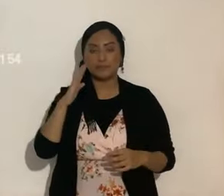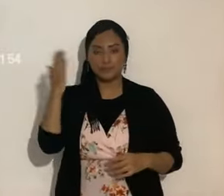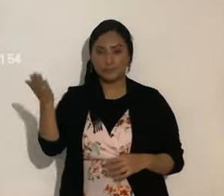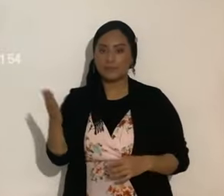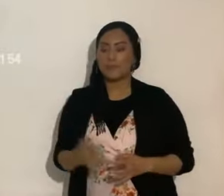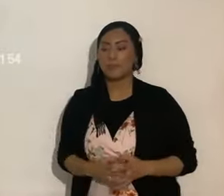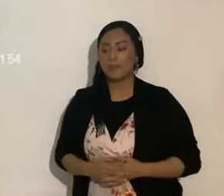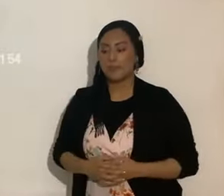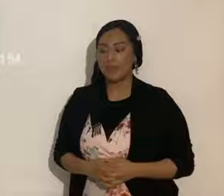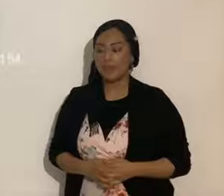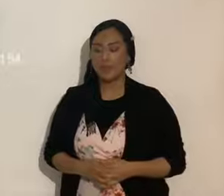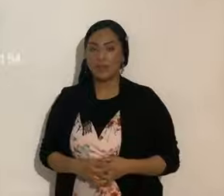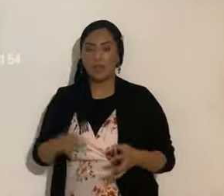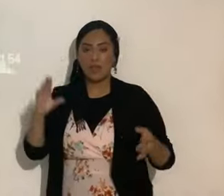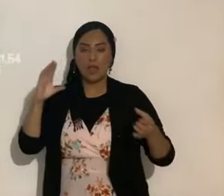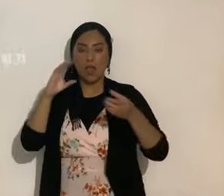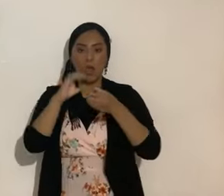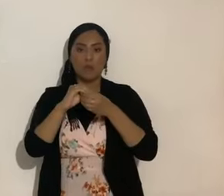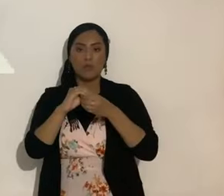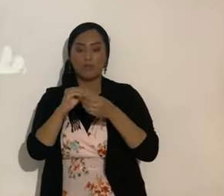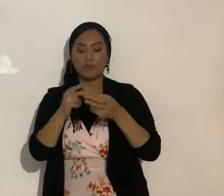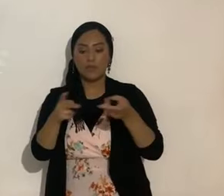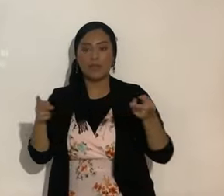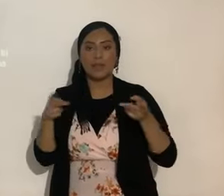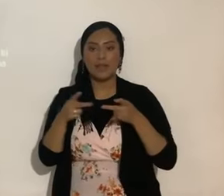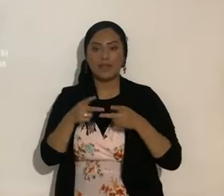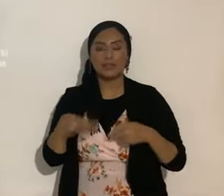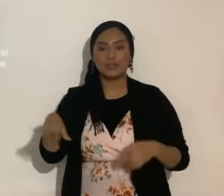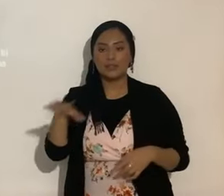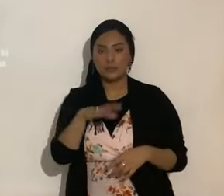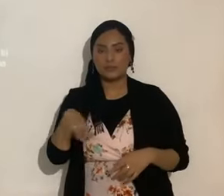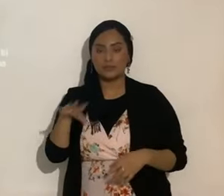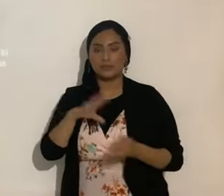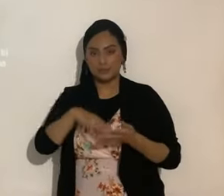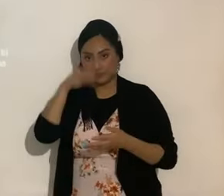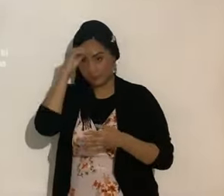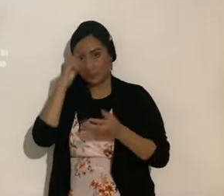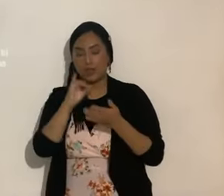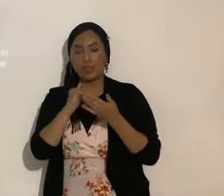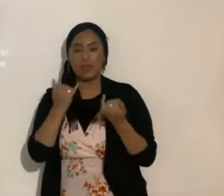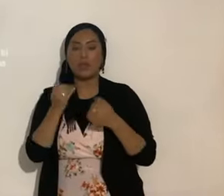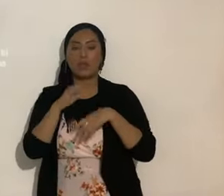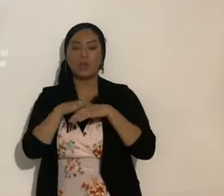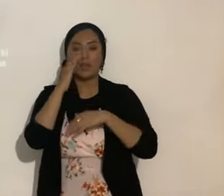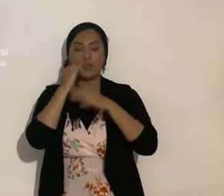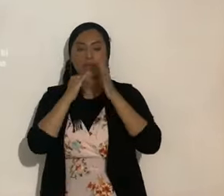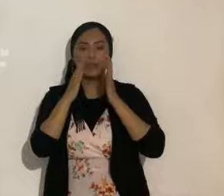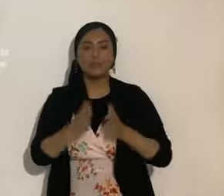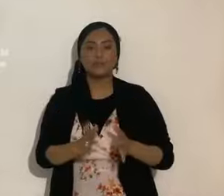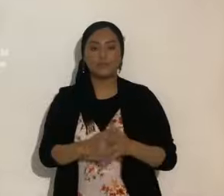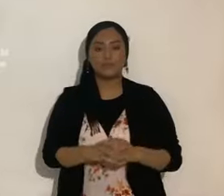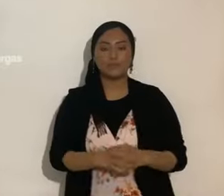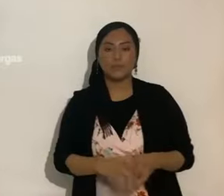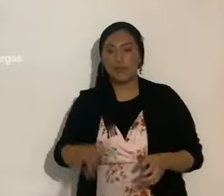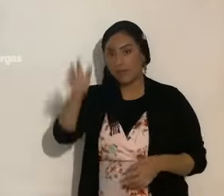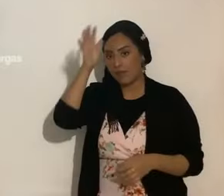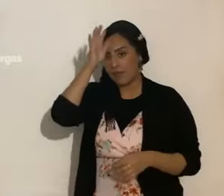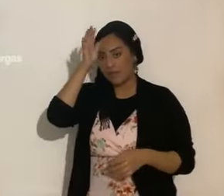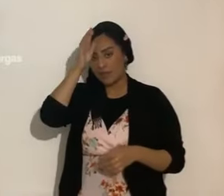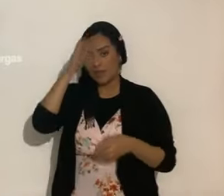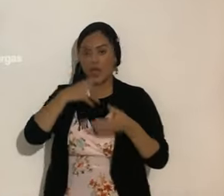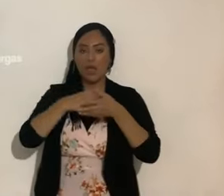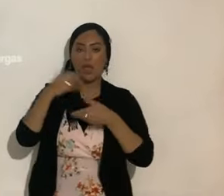Mashiach? Dueño de un terreno, de una viña, eso lo vamos a ver ahorita en Isaías. Bueno, entonces este padre sale por